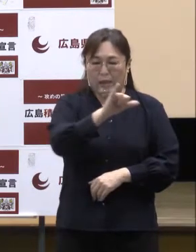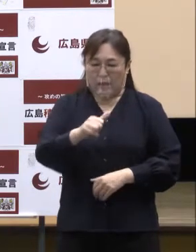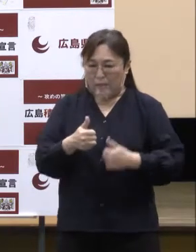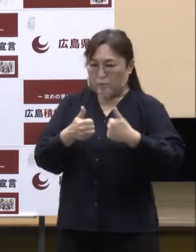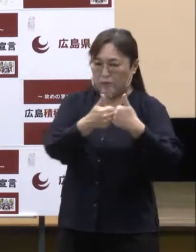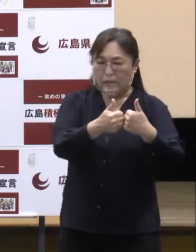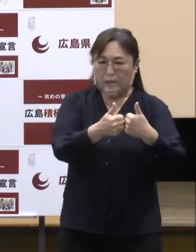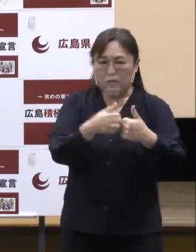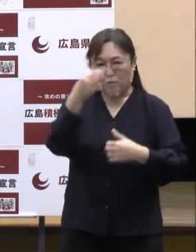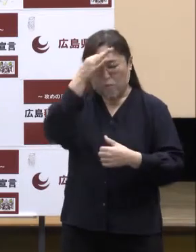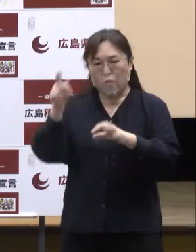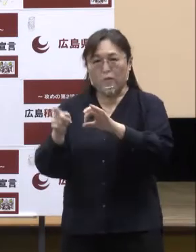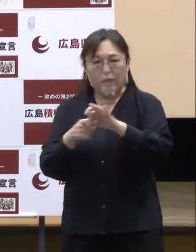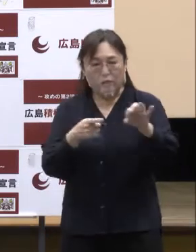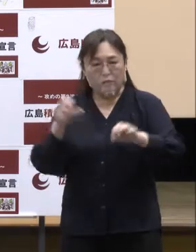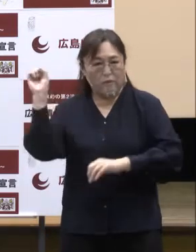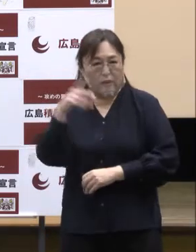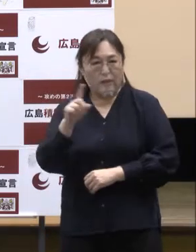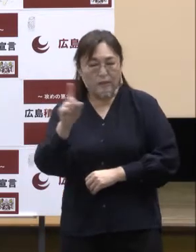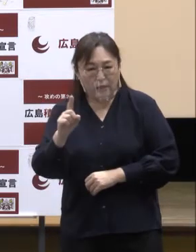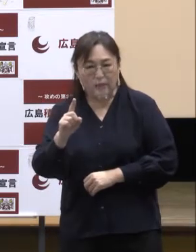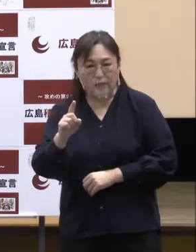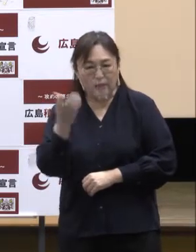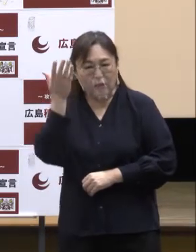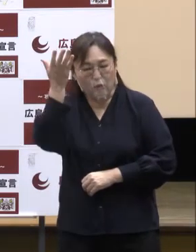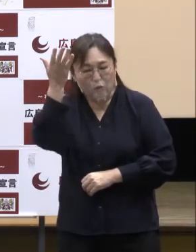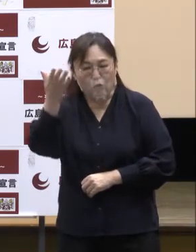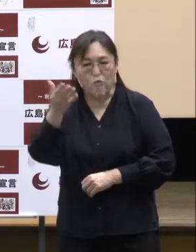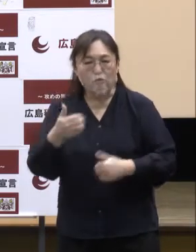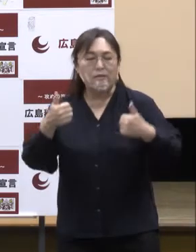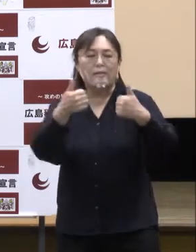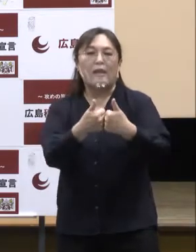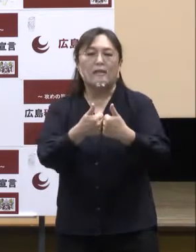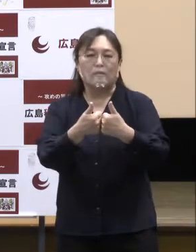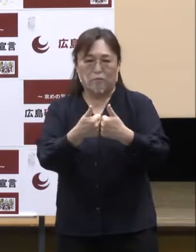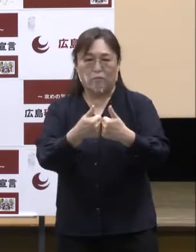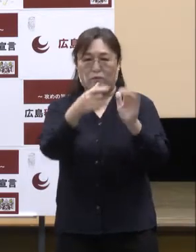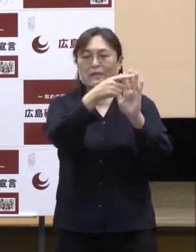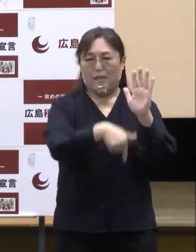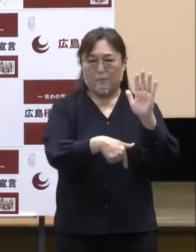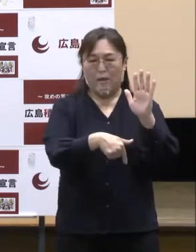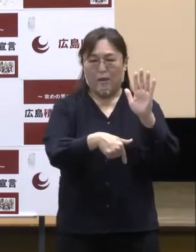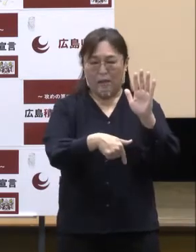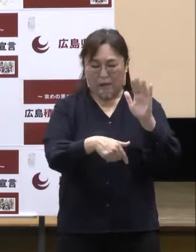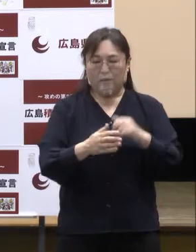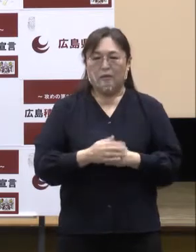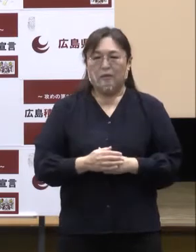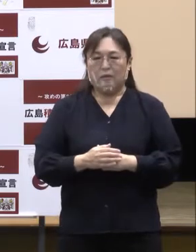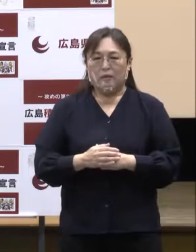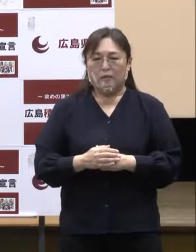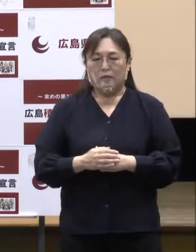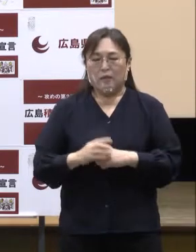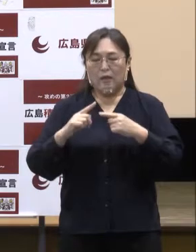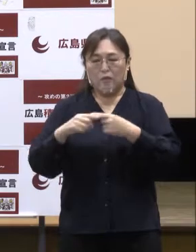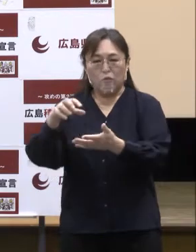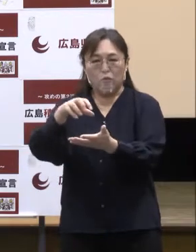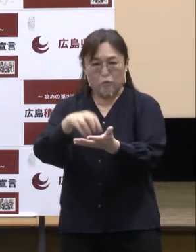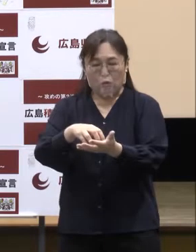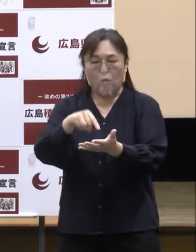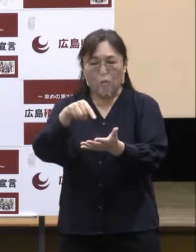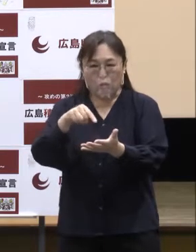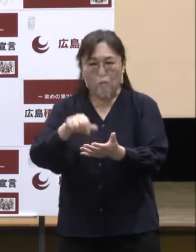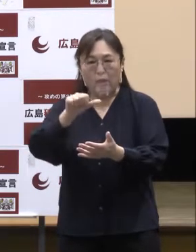球配球予測対決と題しまして、入賞した AI モデルと元千葉